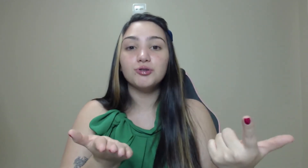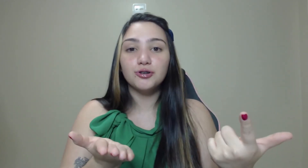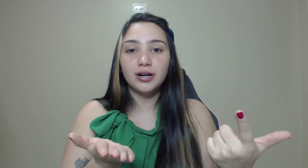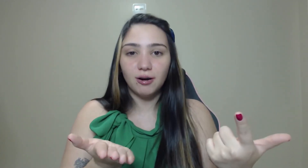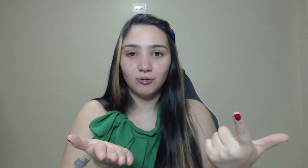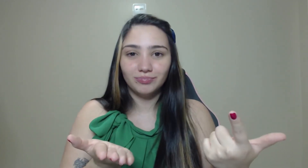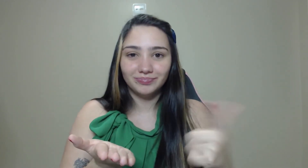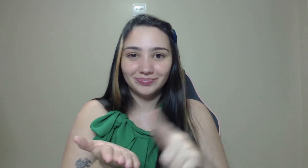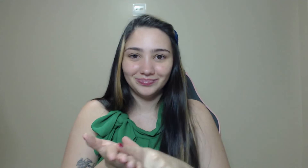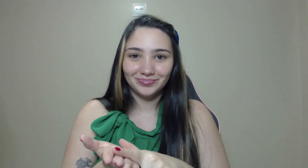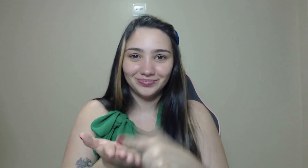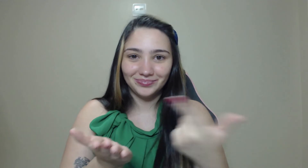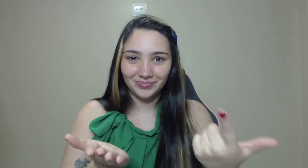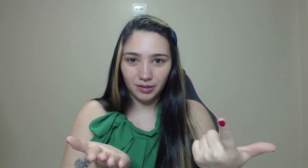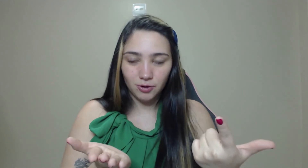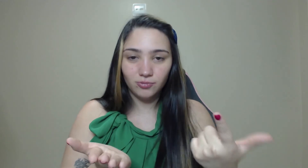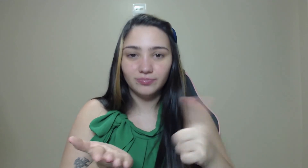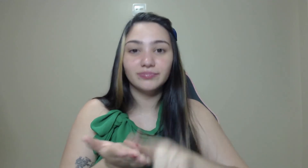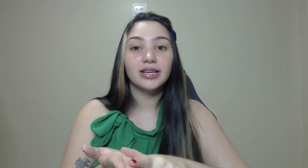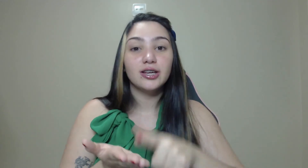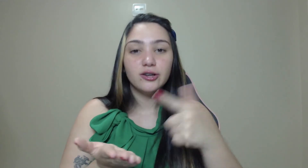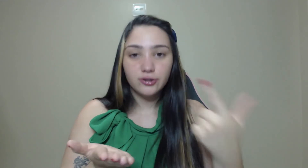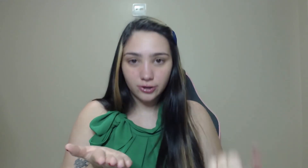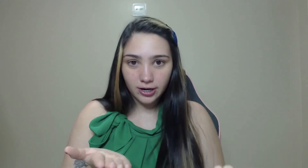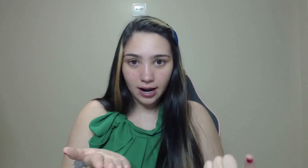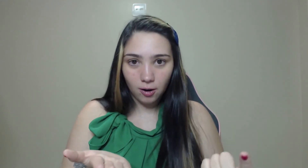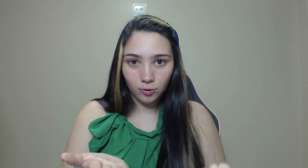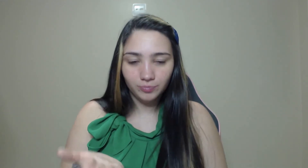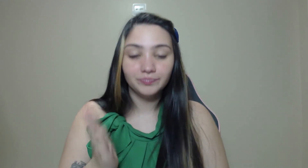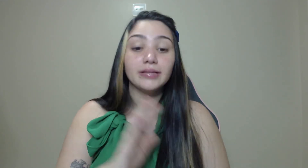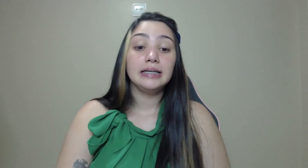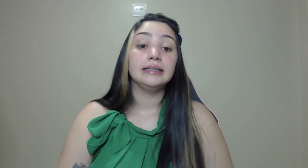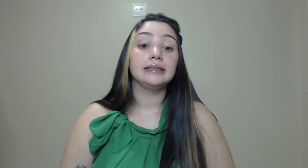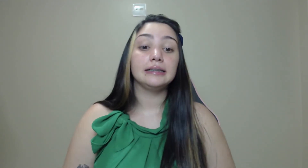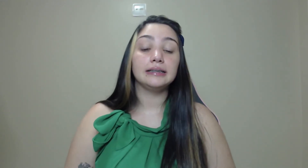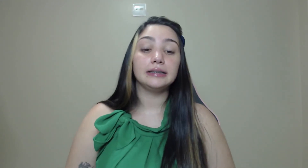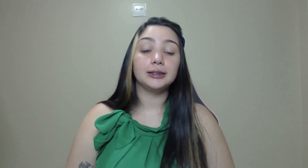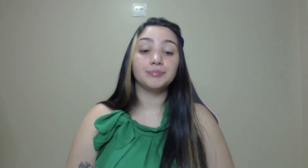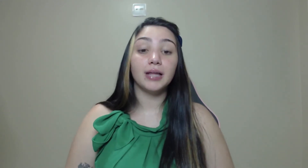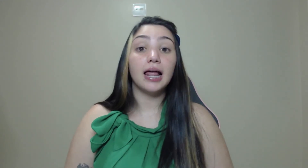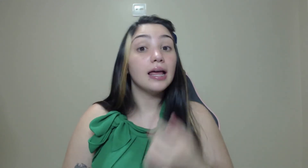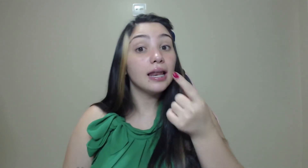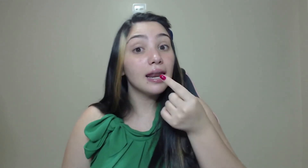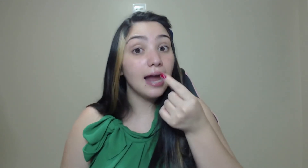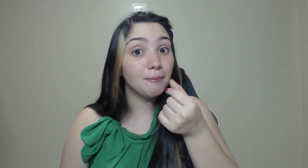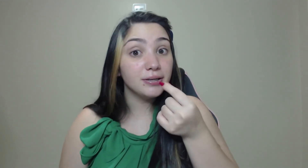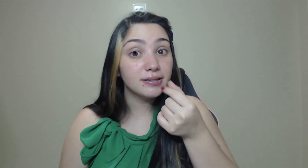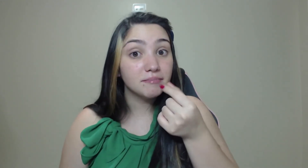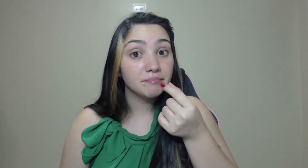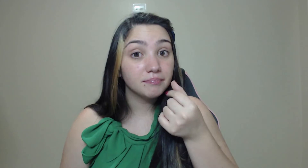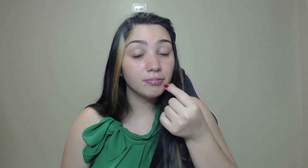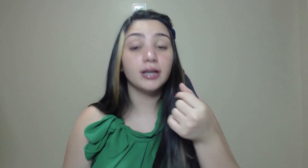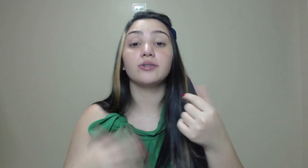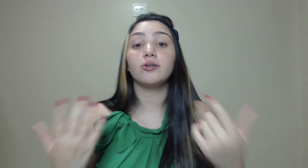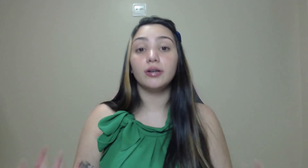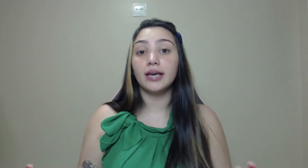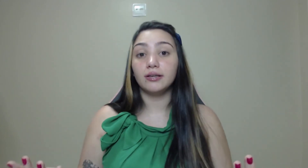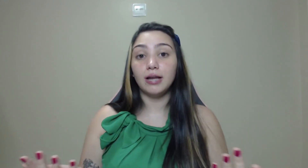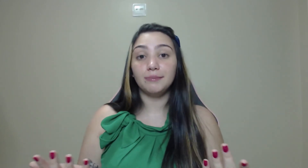jornal, tá bom? Jornal. O lápis. Por que eu coloquei aqui o lápis de novo?